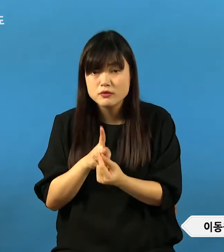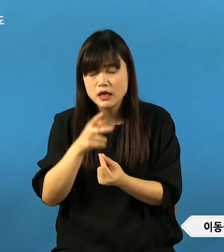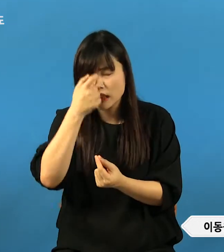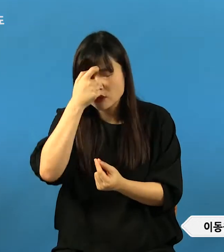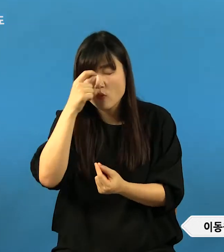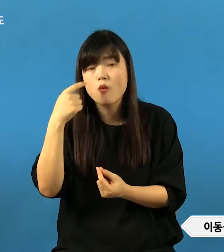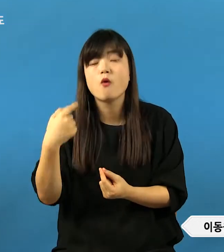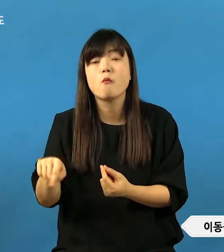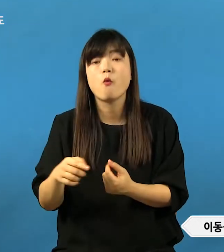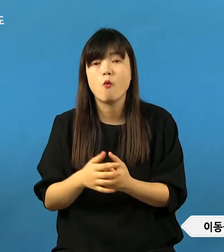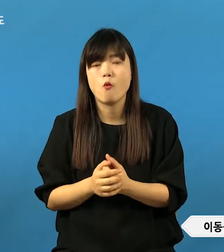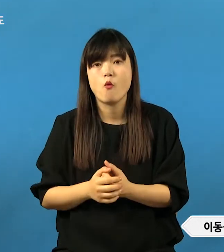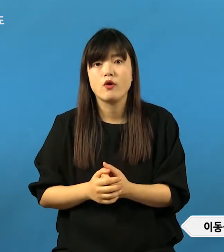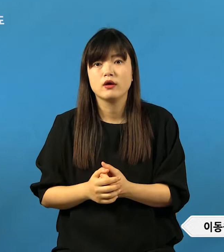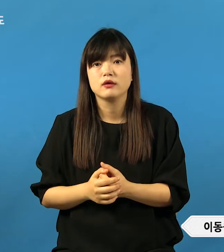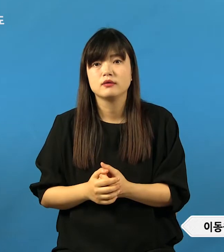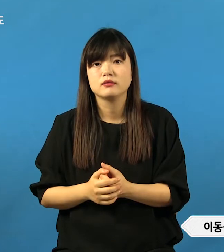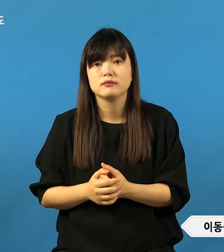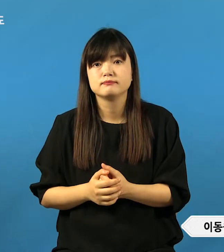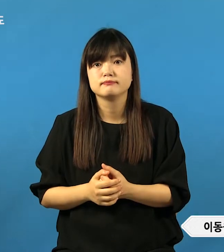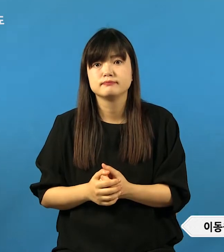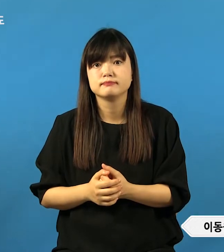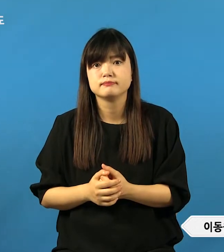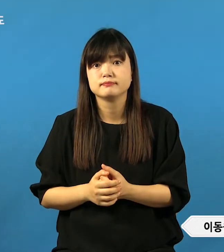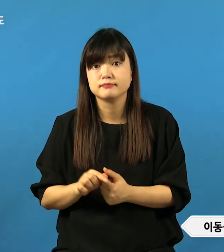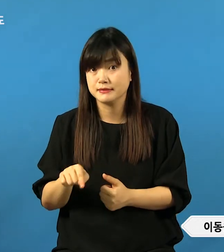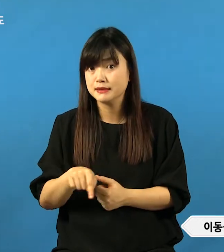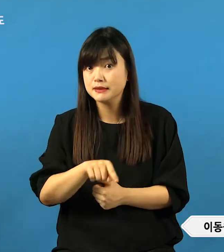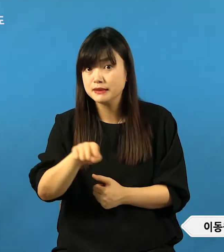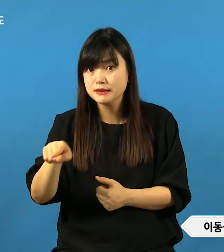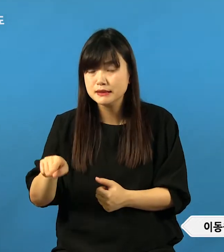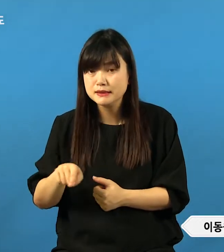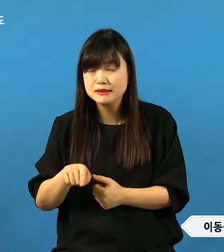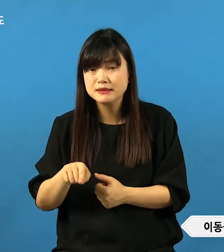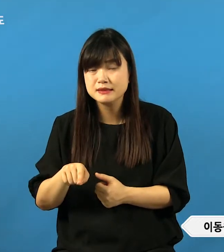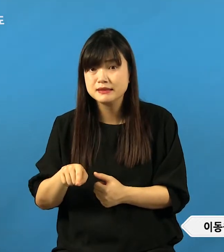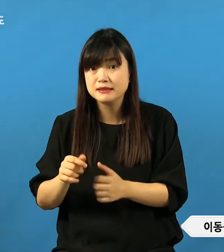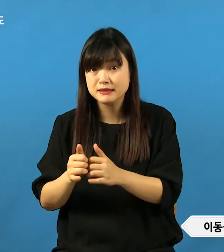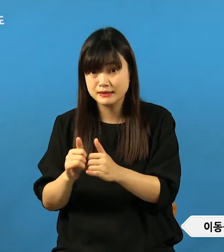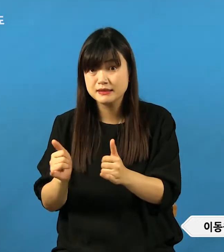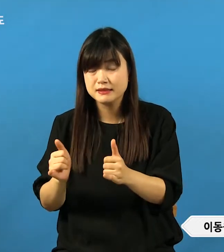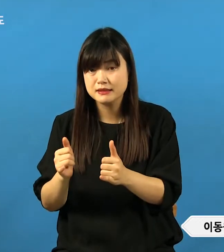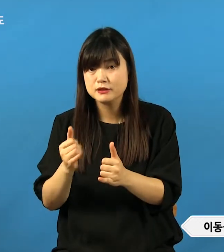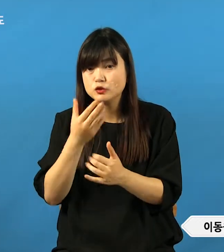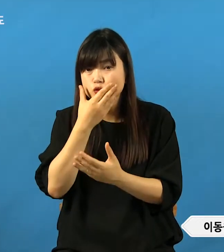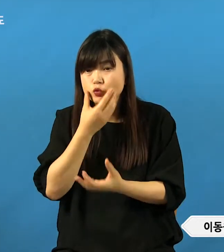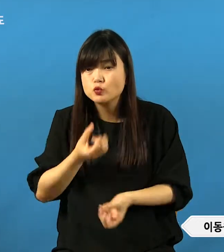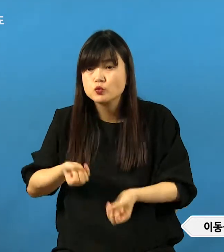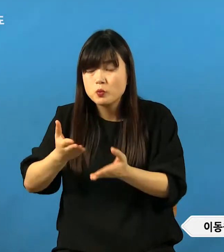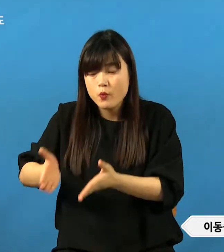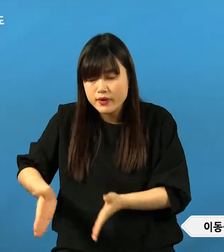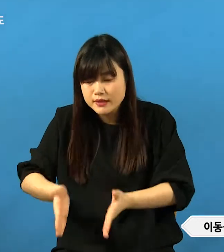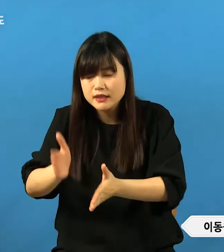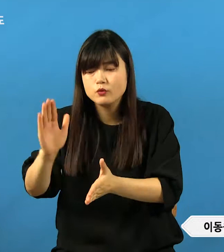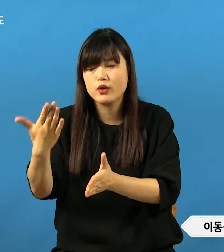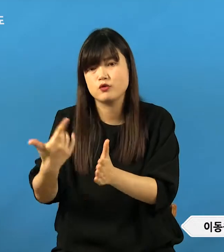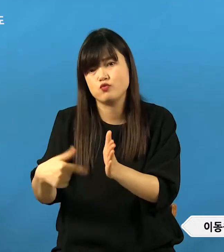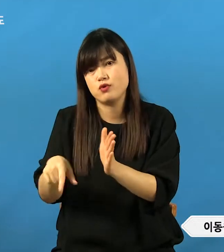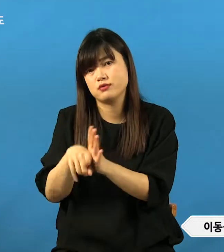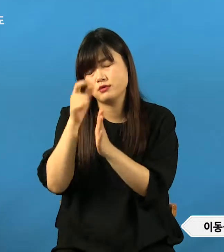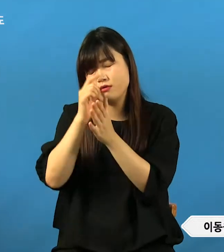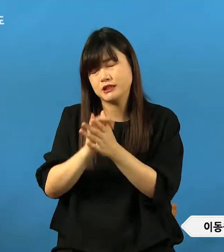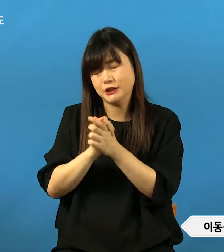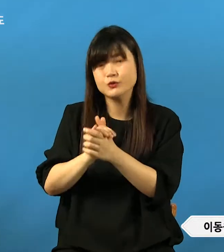둘째로 기도할 것. 두 번째 기도 제목은 그들이 축복의 통로가 되도록 기도해야